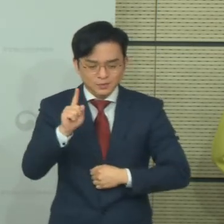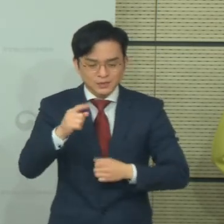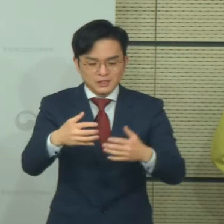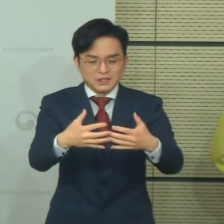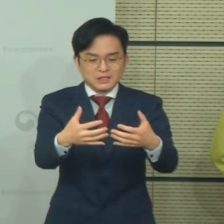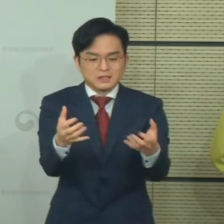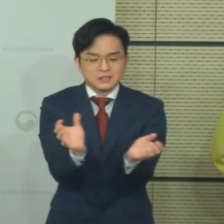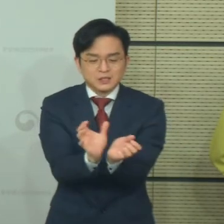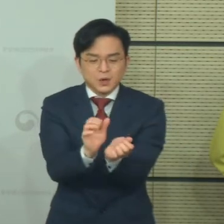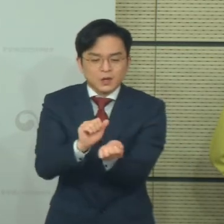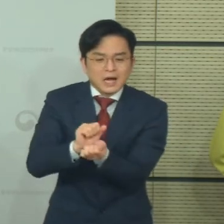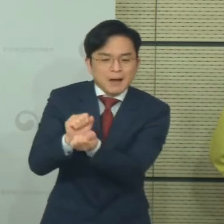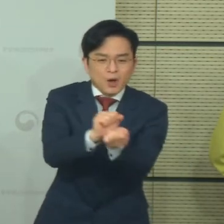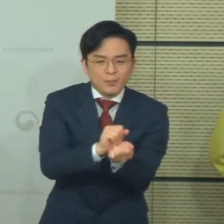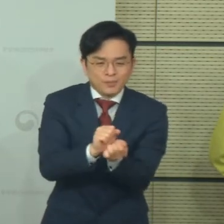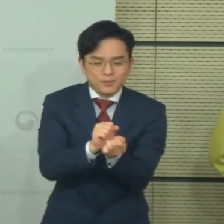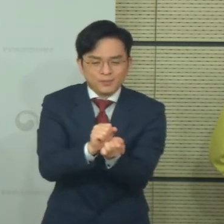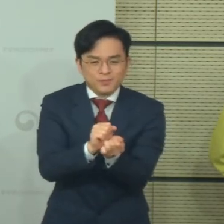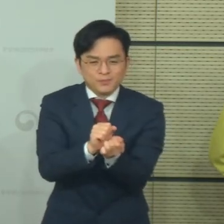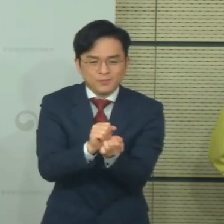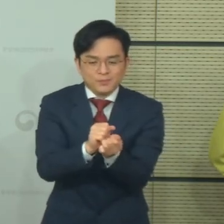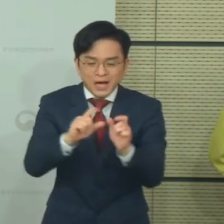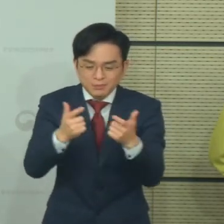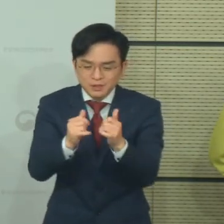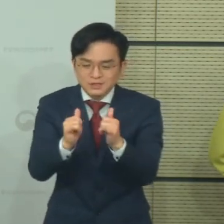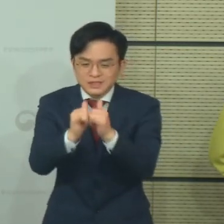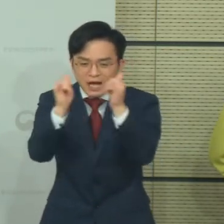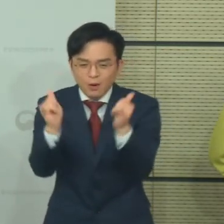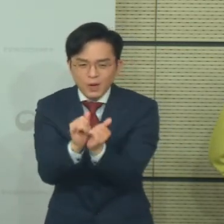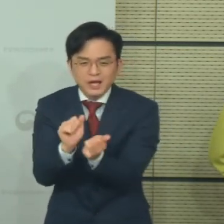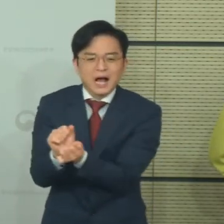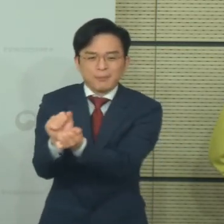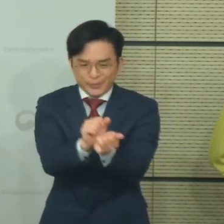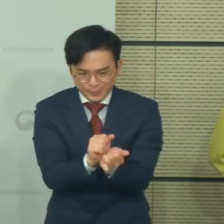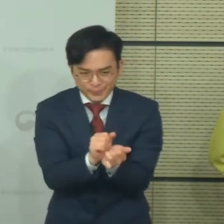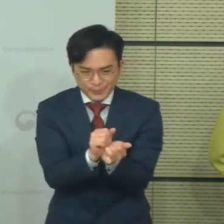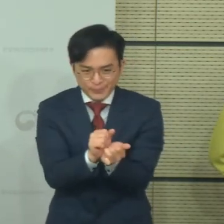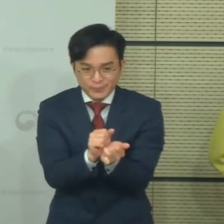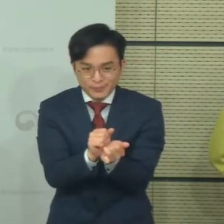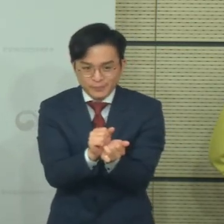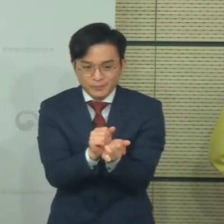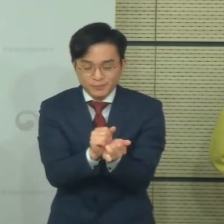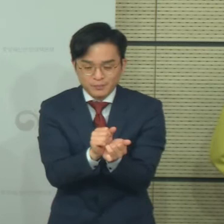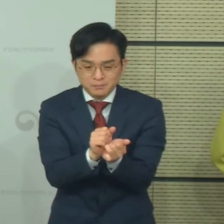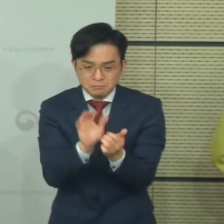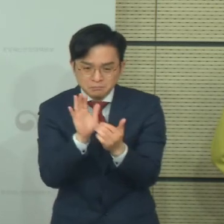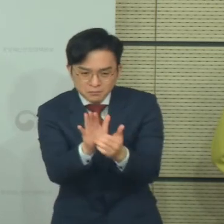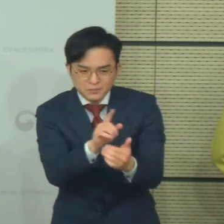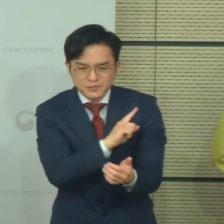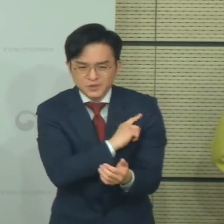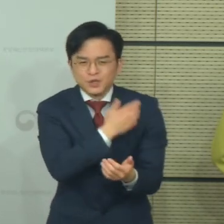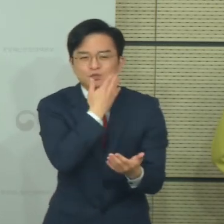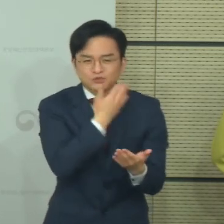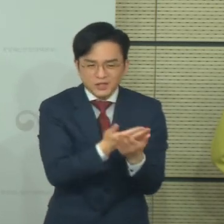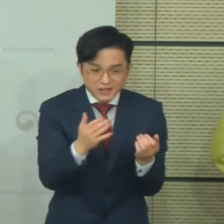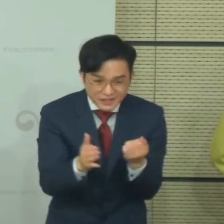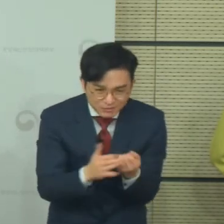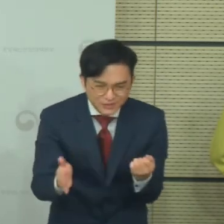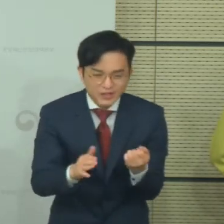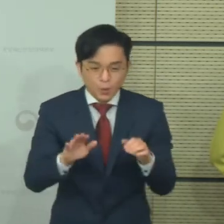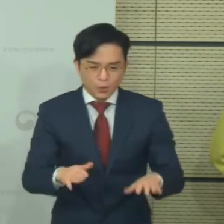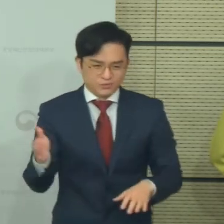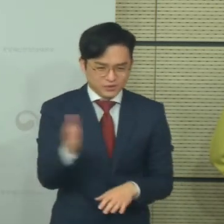어떻게 변동하고 있는지 추이를 계속 관찰하고 있는 겁니다. 그런 점에서 현재 한 2주간 강도 높은 사회적 거리두기를 하자고 제안드리는